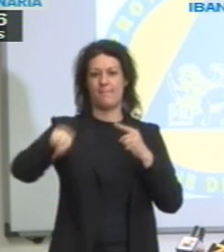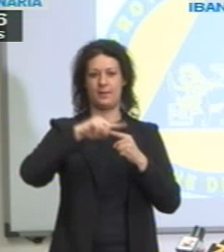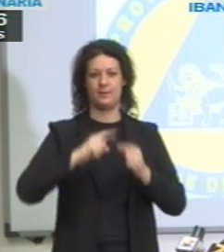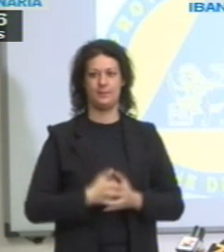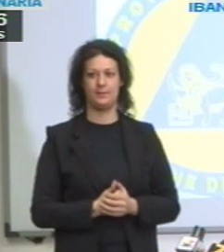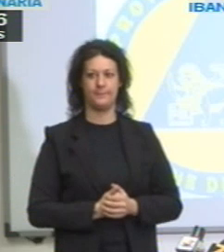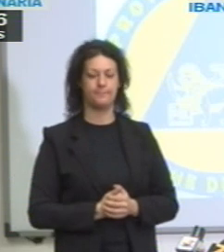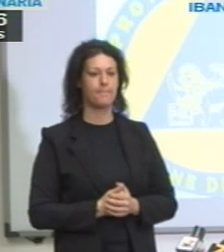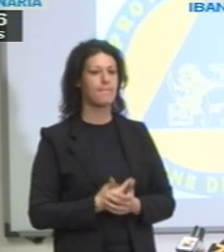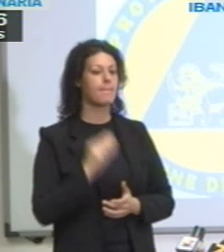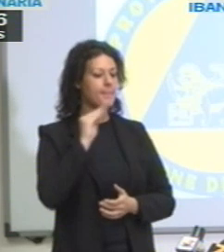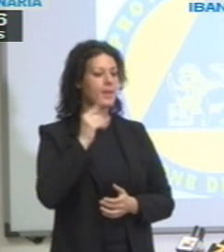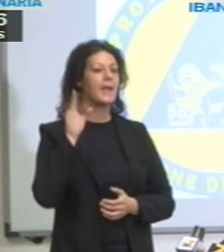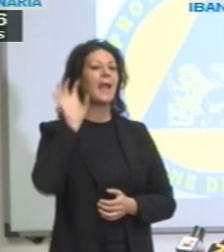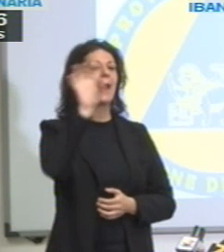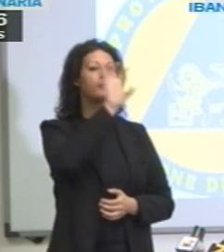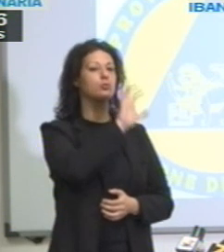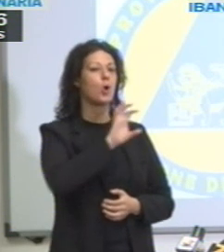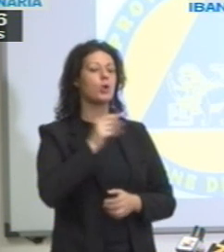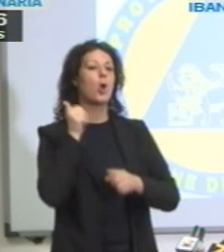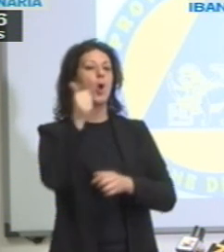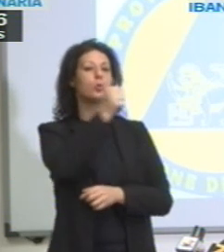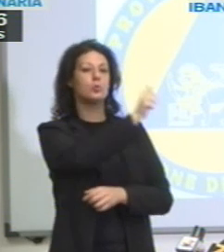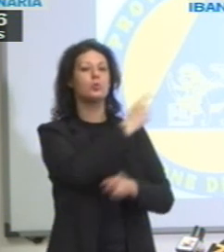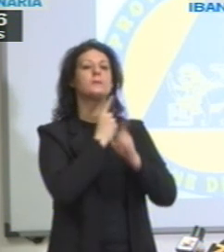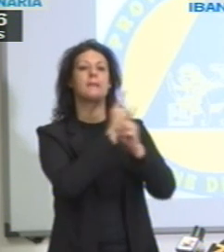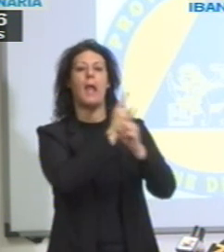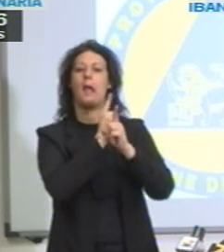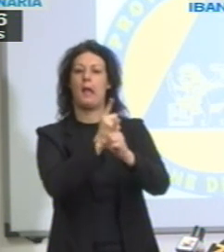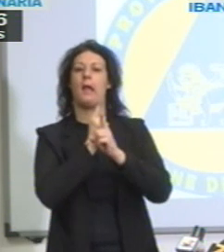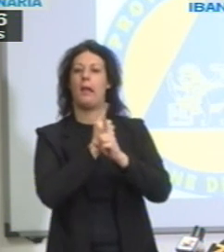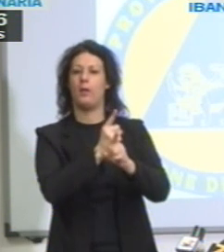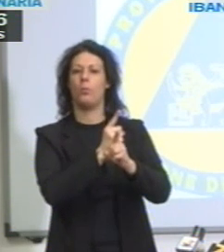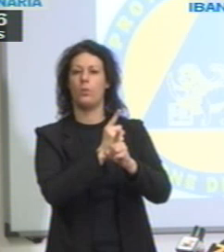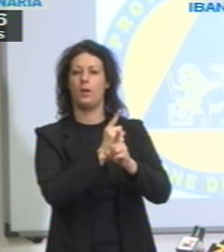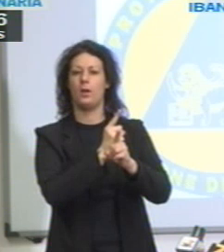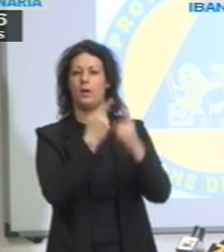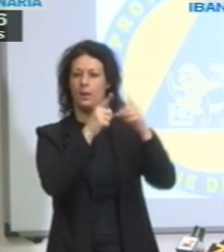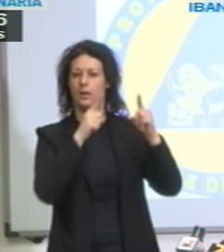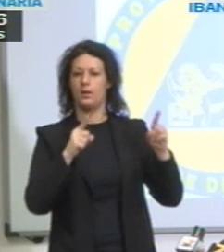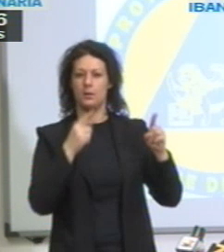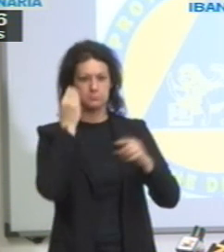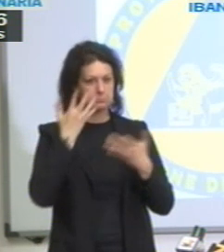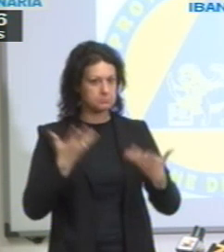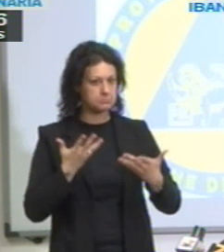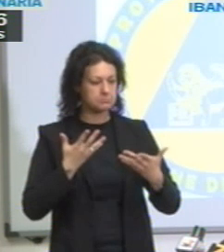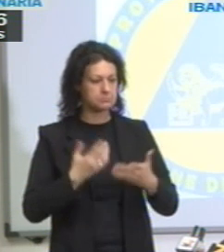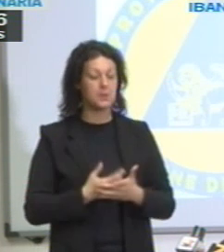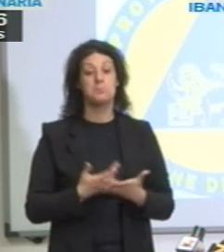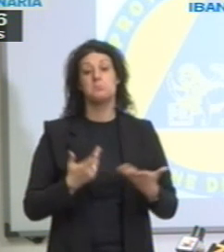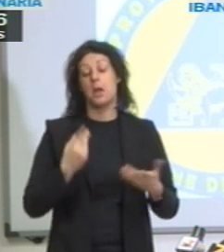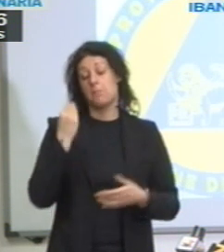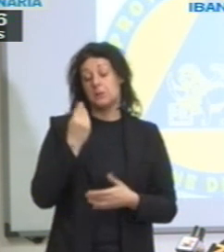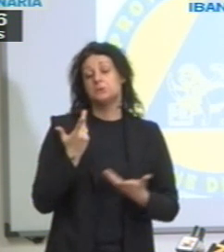da seguire è secondo lei la scelta migliore? Ma guardi, alla fine si sta facendo un gioco di squadra, perché poi mi sembra di capire che la